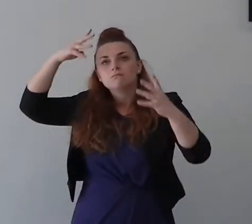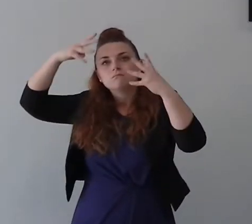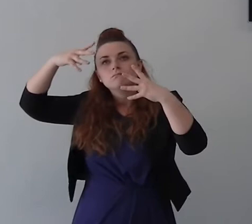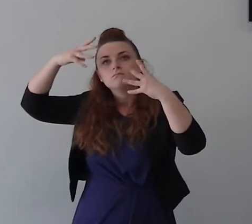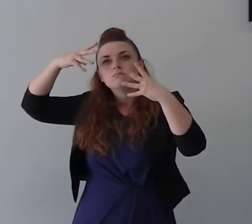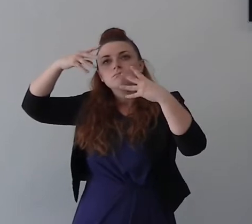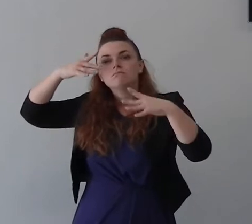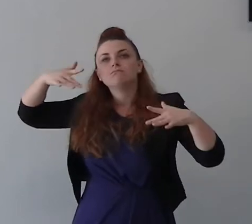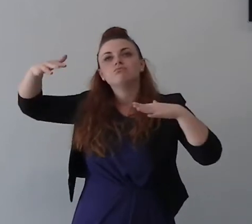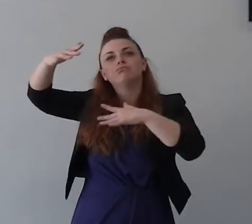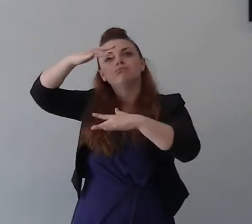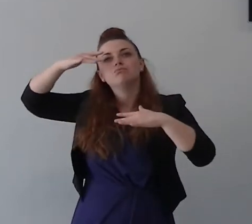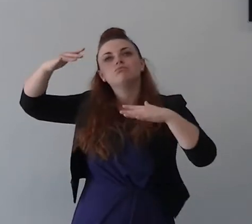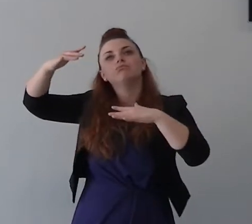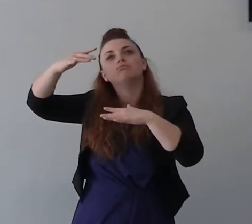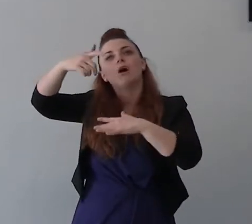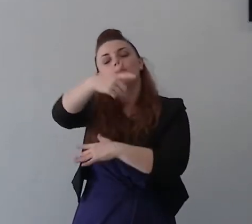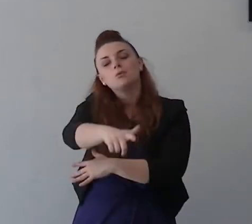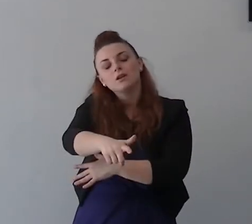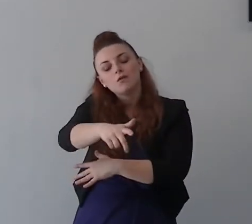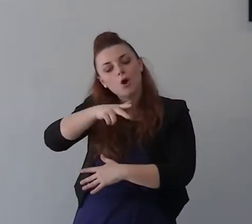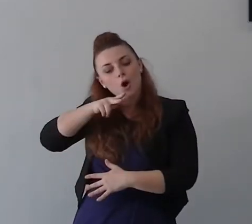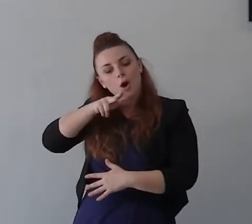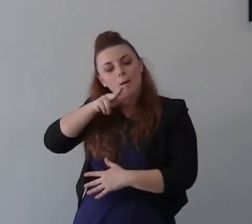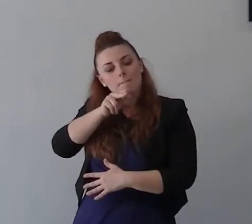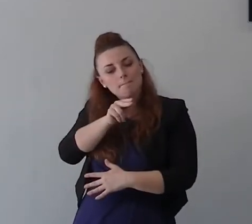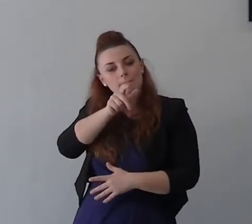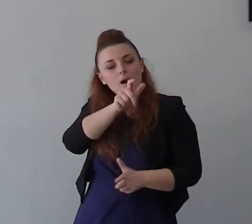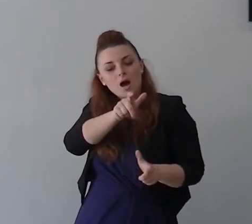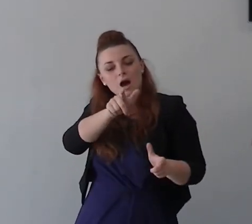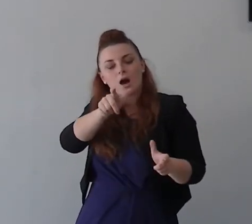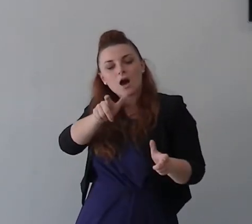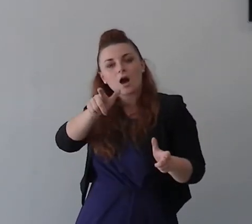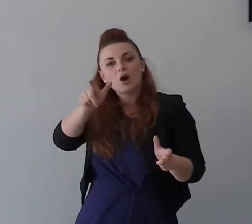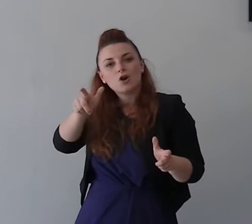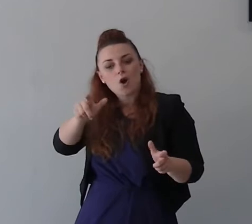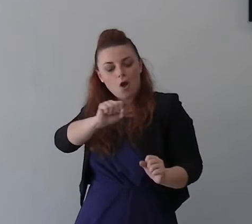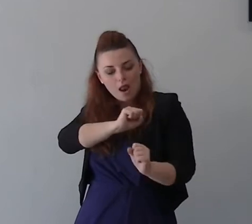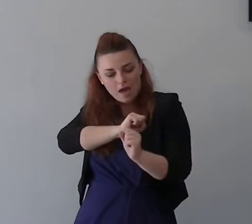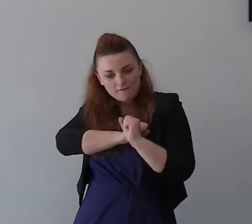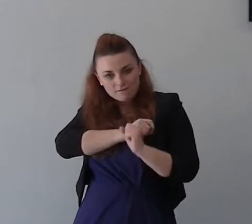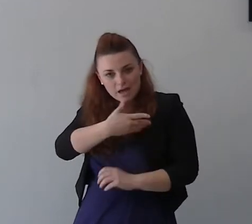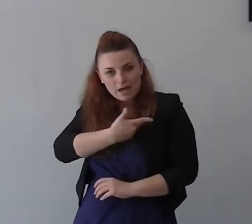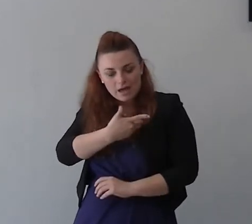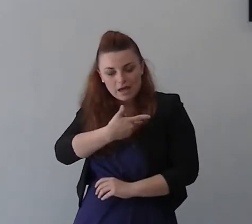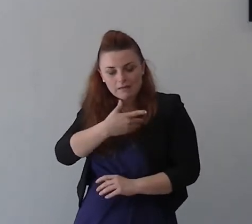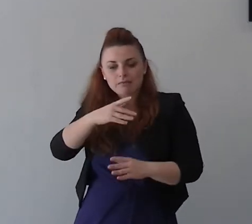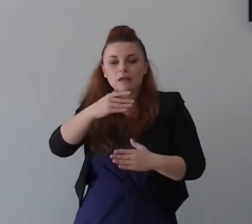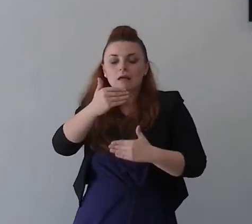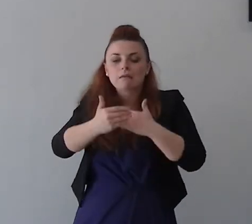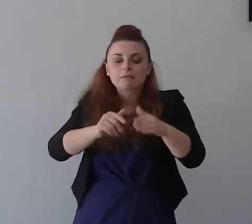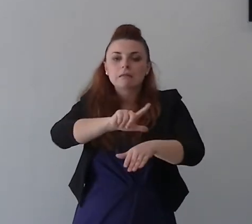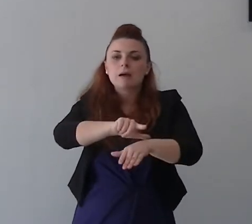profondamente su quanto le parole della mia fede siano state diluite nel tempo, sminuite nel